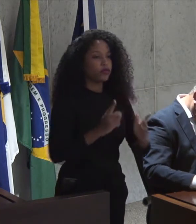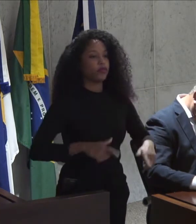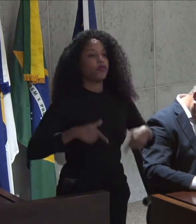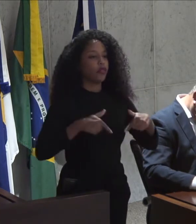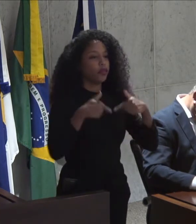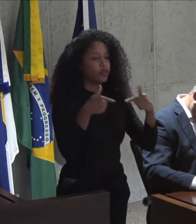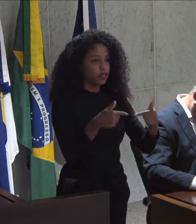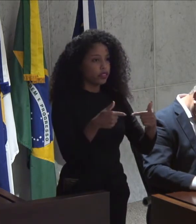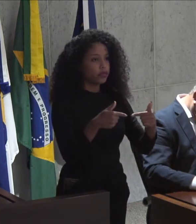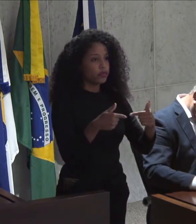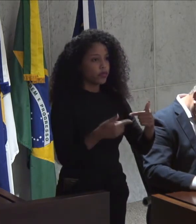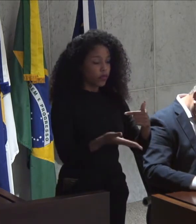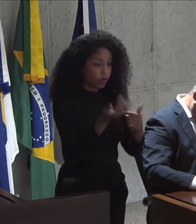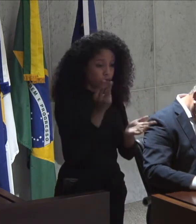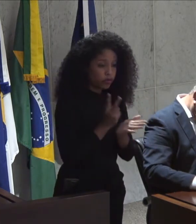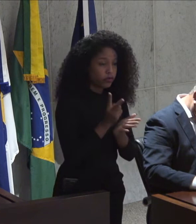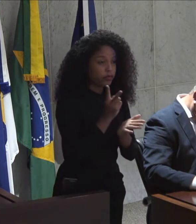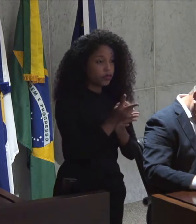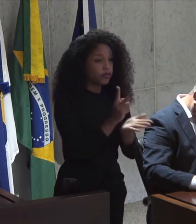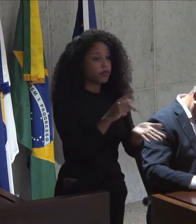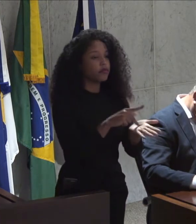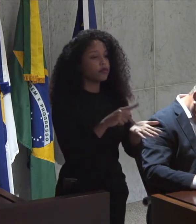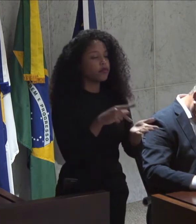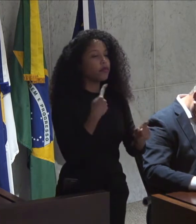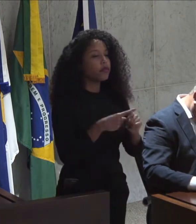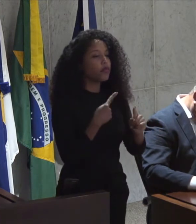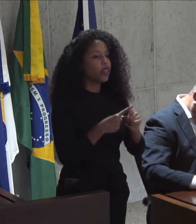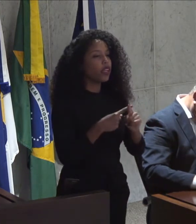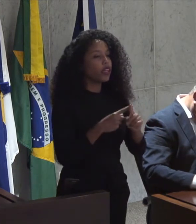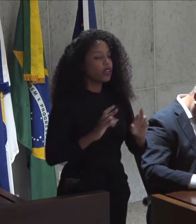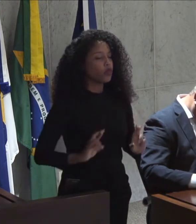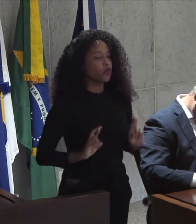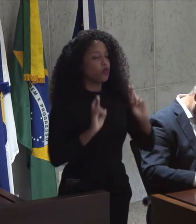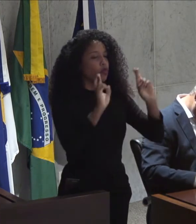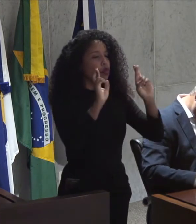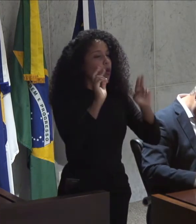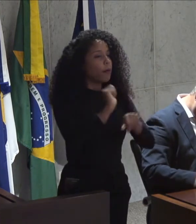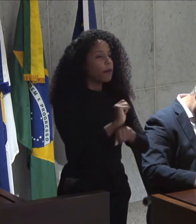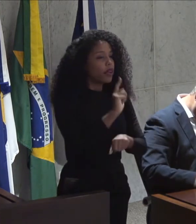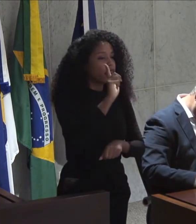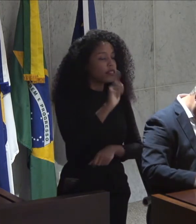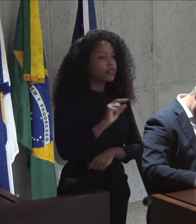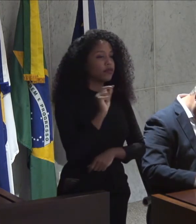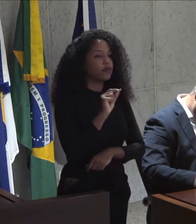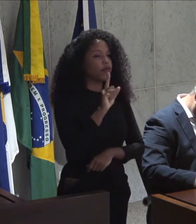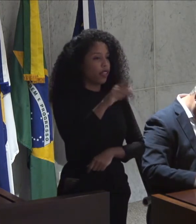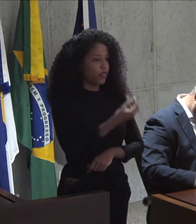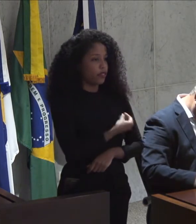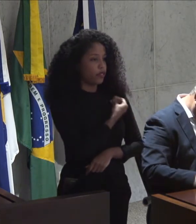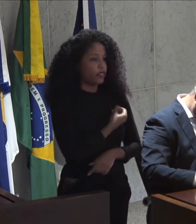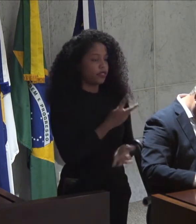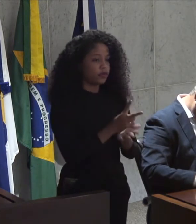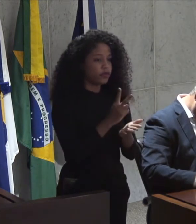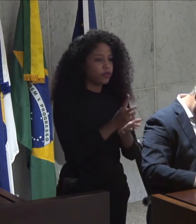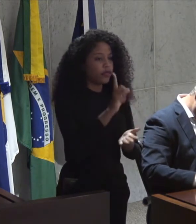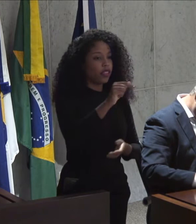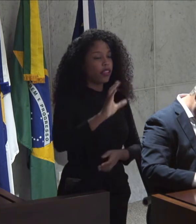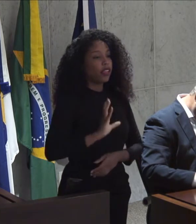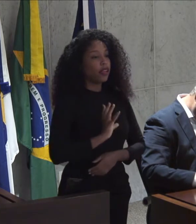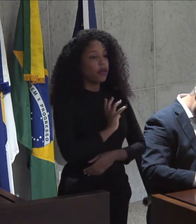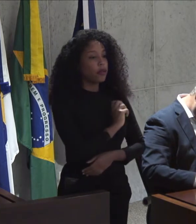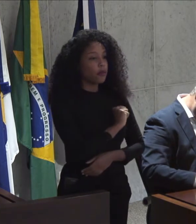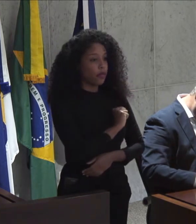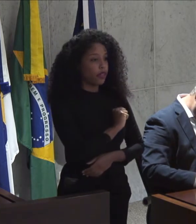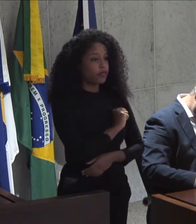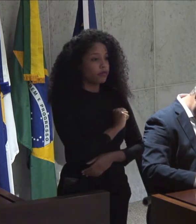companheirada. Vamos continuar, porque esperançar é isso. Esperançar é ter vida, é amar as pessoas. E